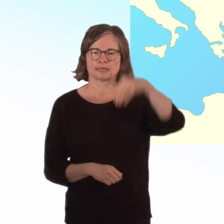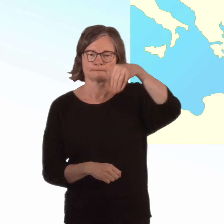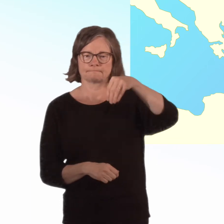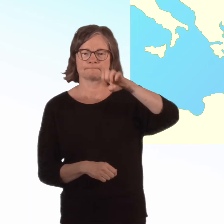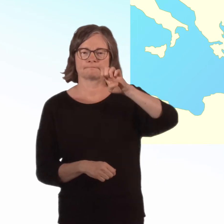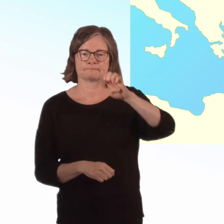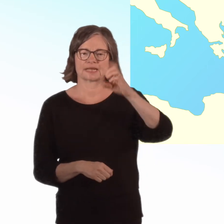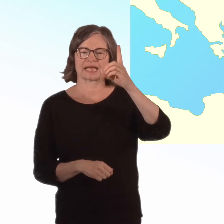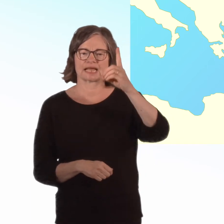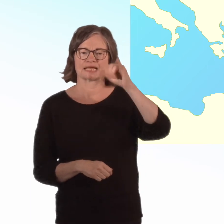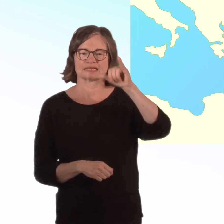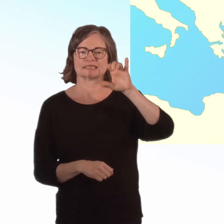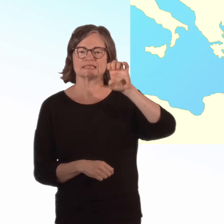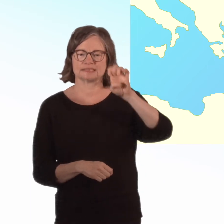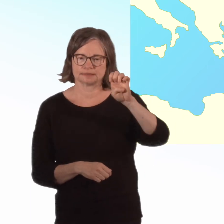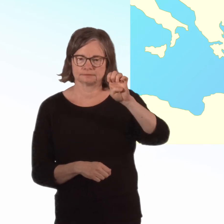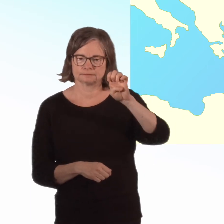De Médie,